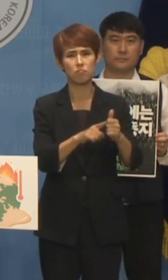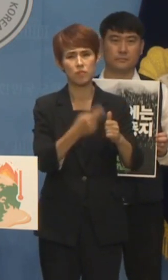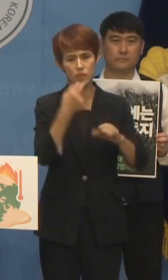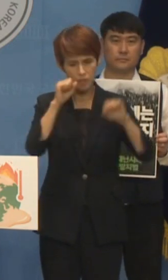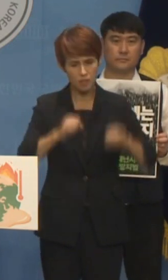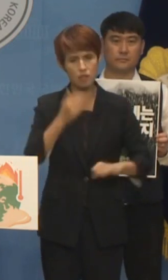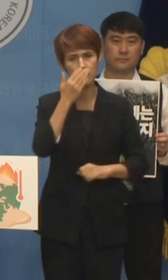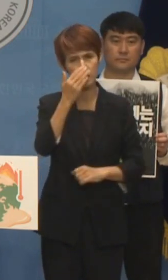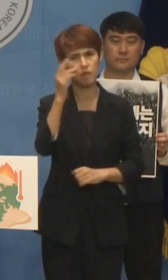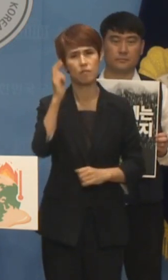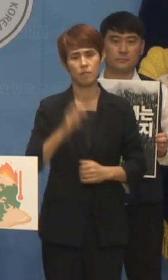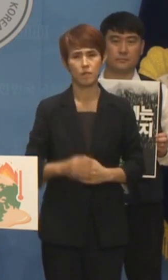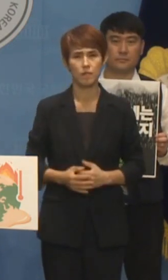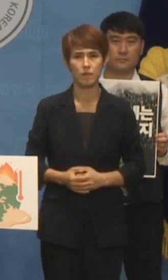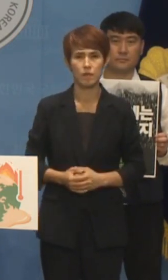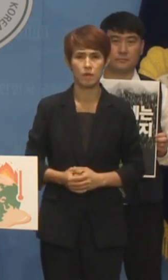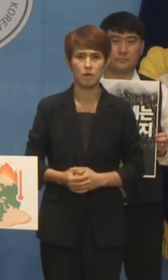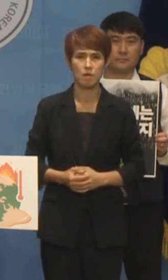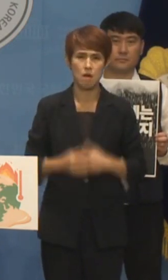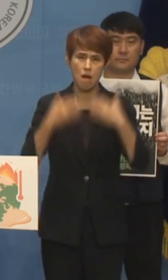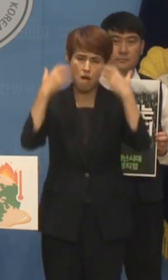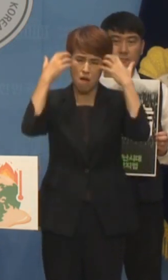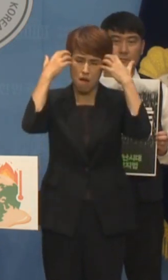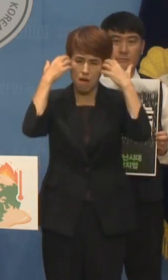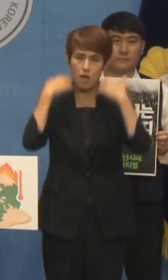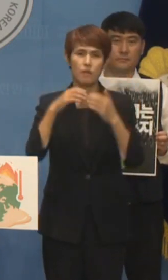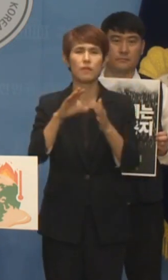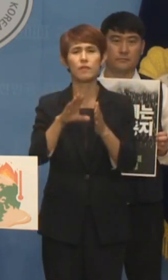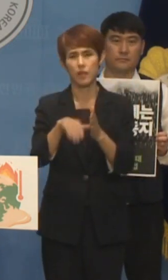모릅니다. 살인적인 폭염에도